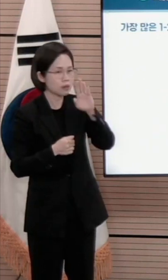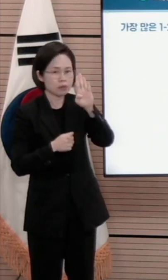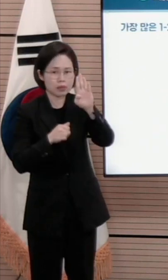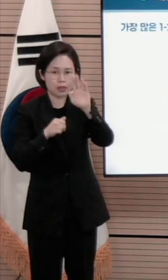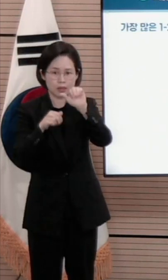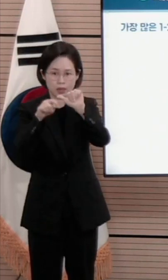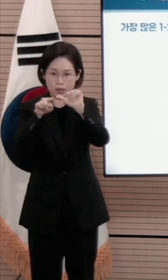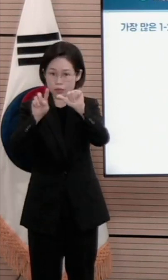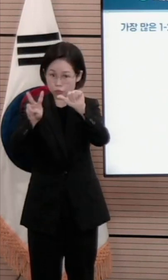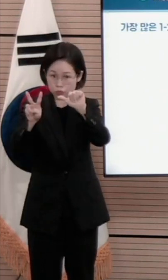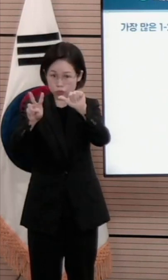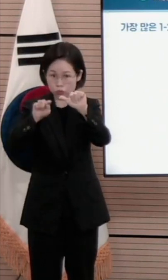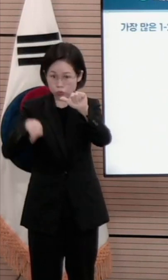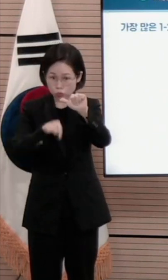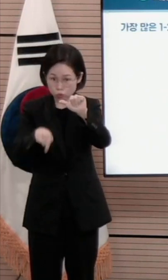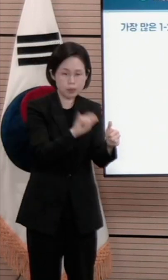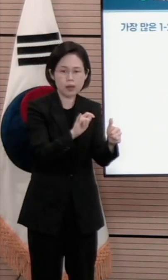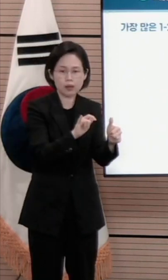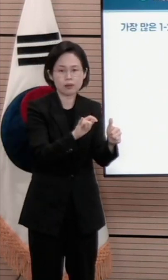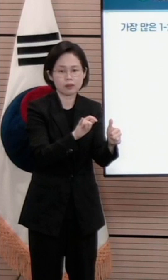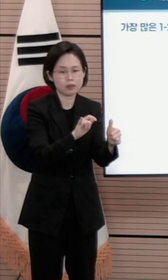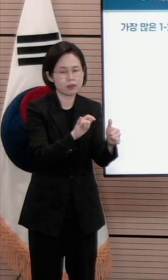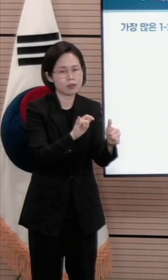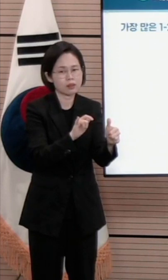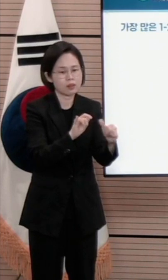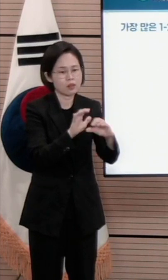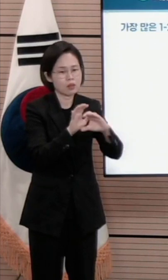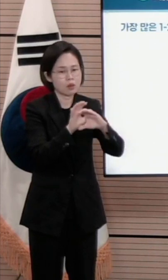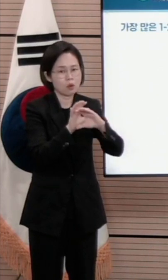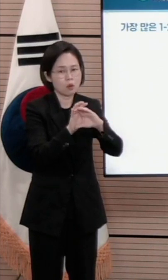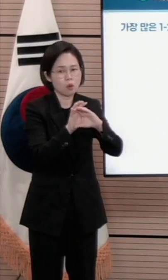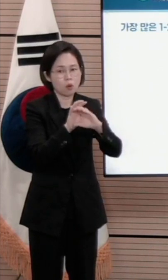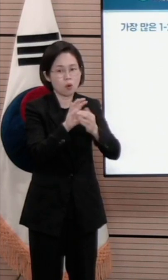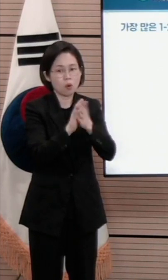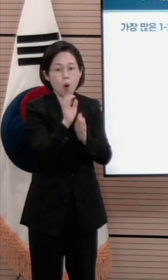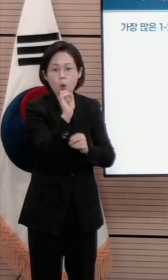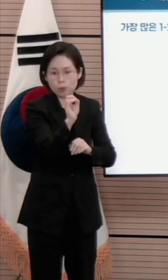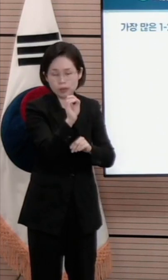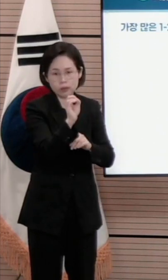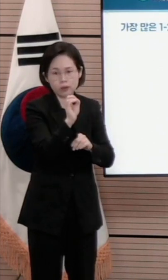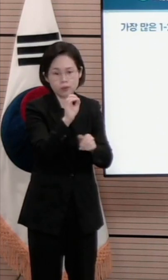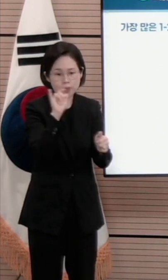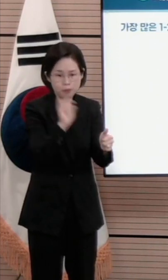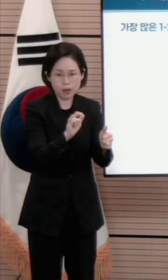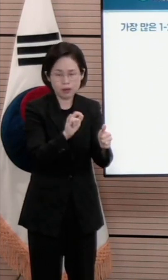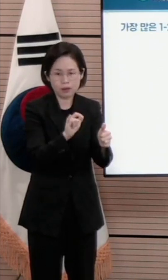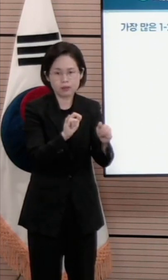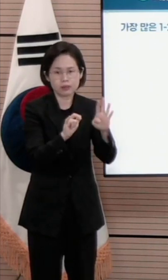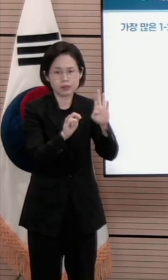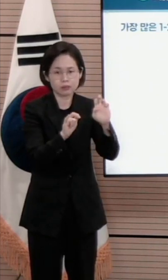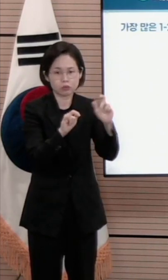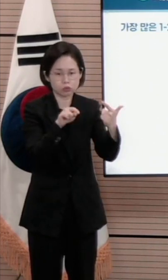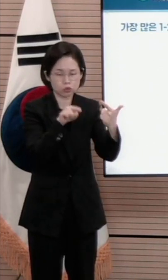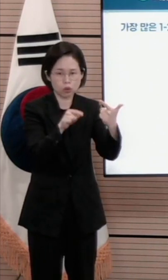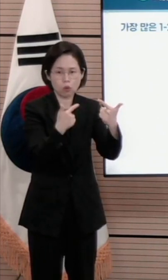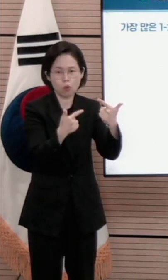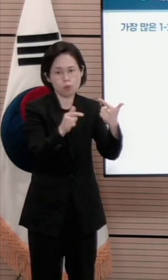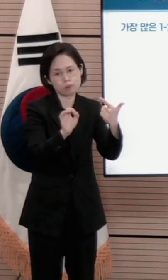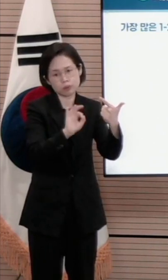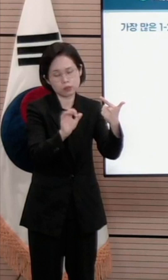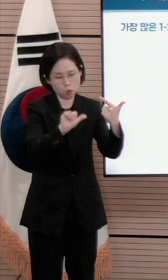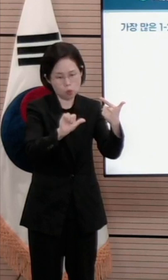BA2 중에서 초감염은 오미크론 시기에 감염이 되었었던 부분이 36.5%를